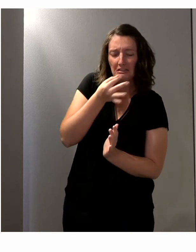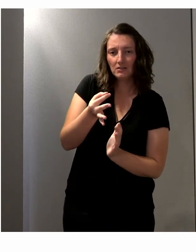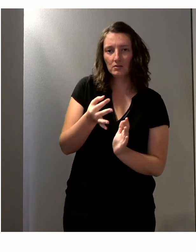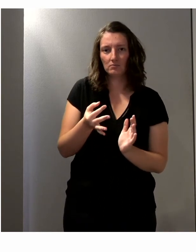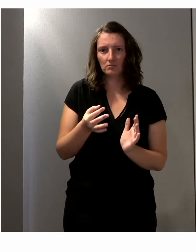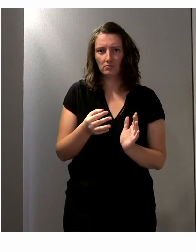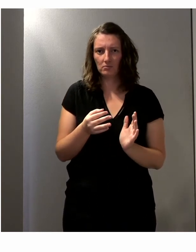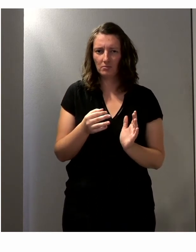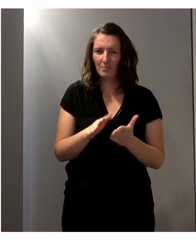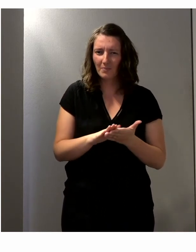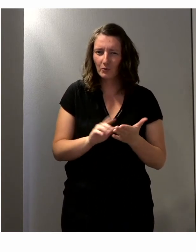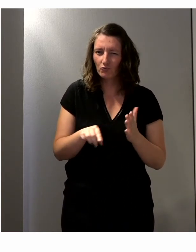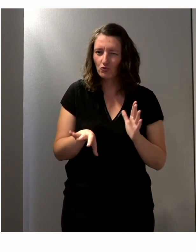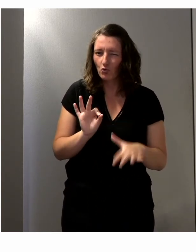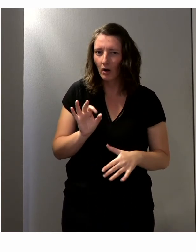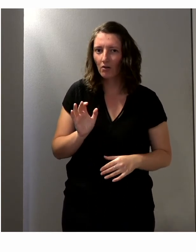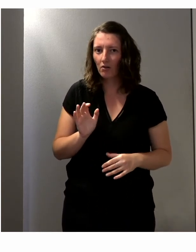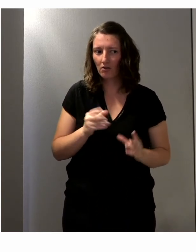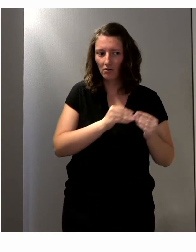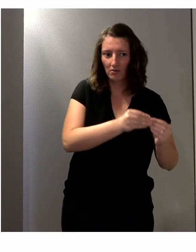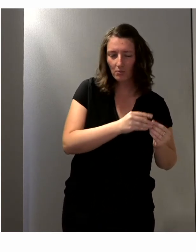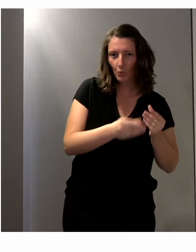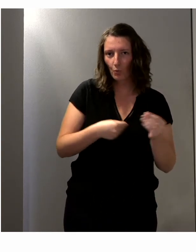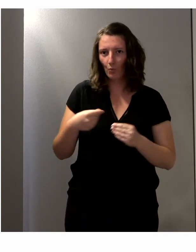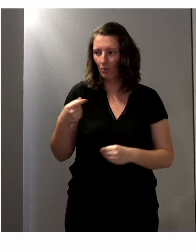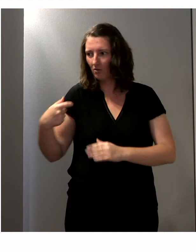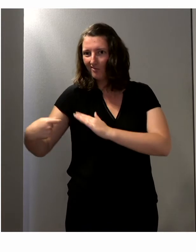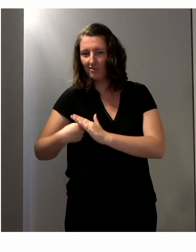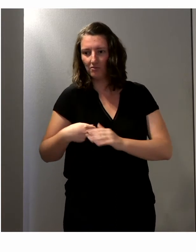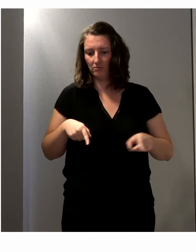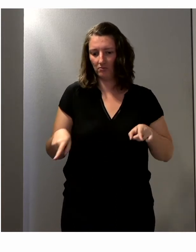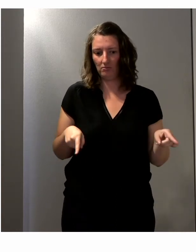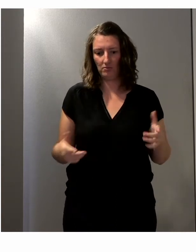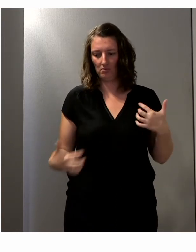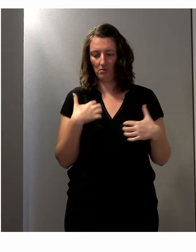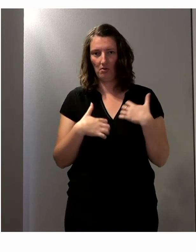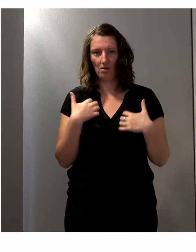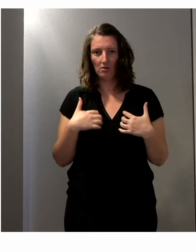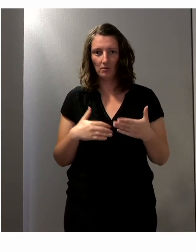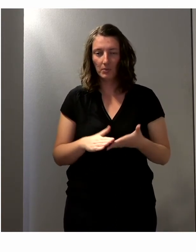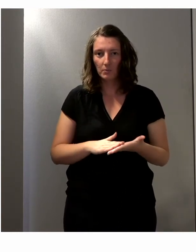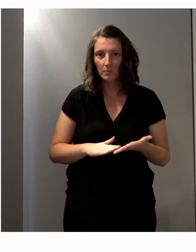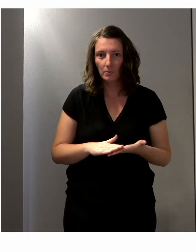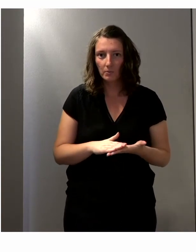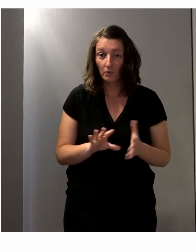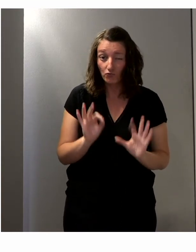on a à faire des choix entre l'amour et la volonté d'être en couple et